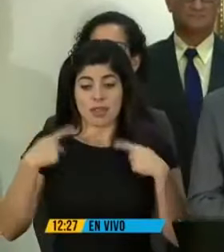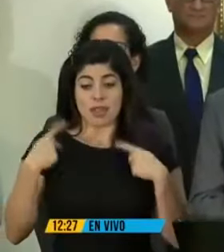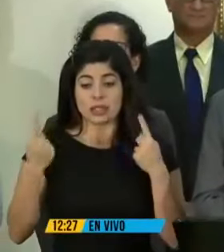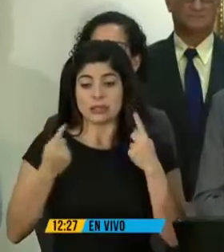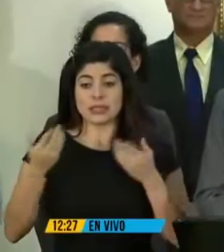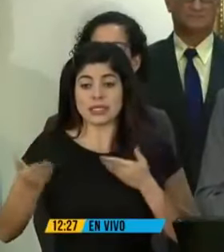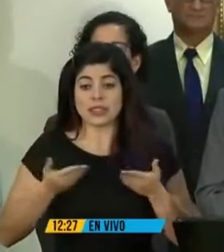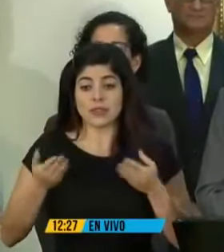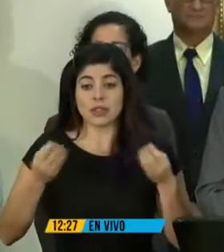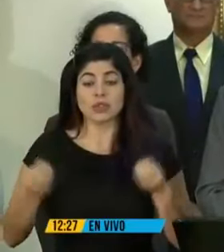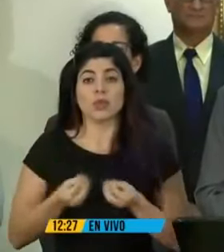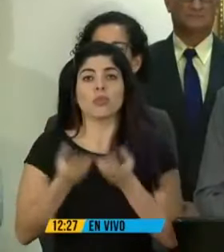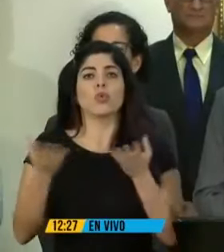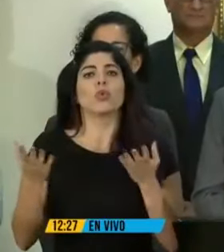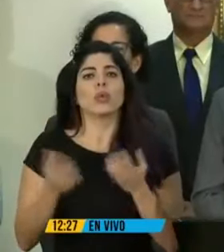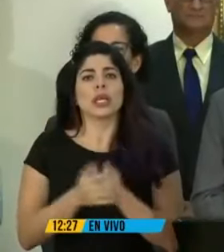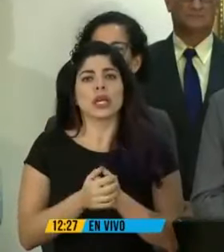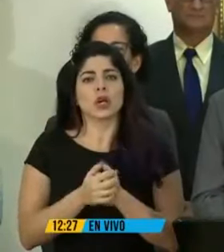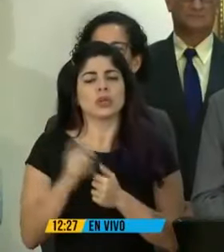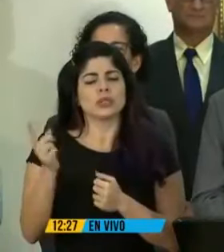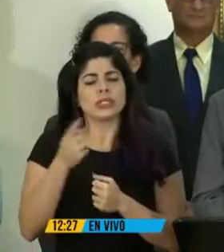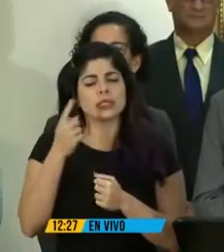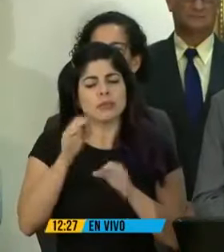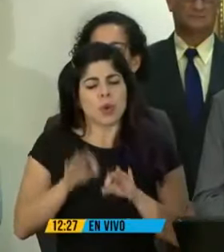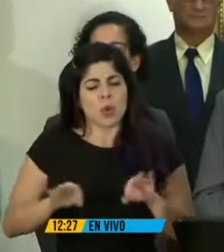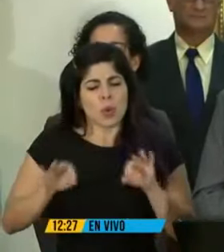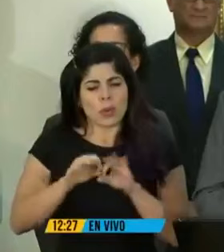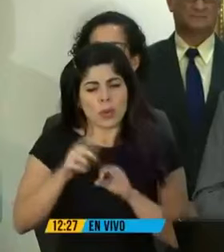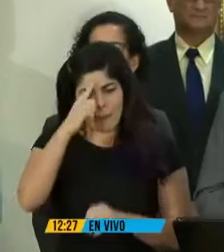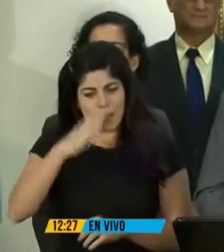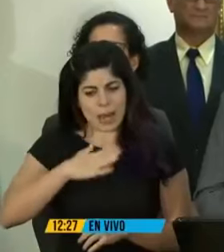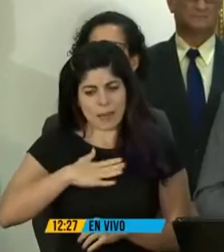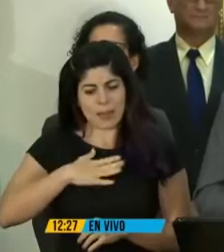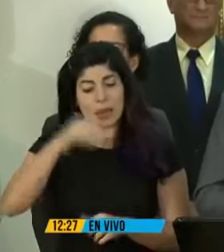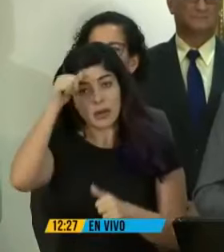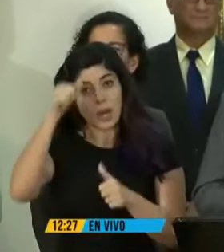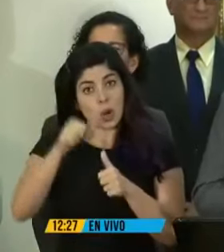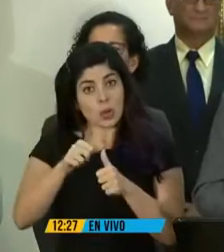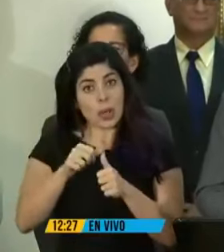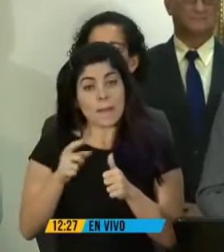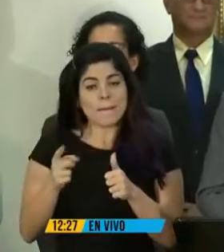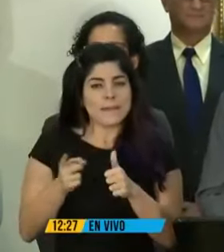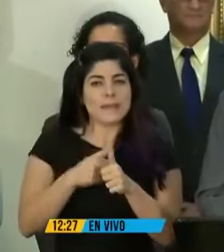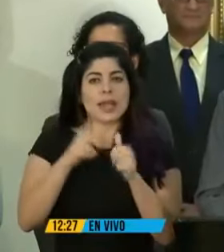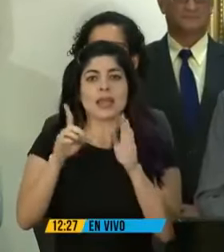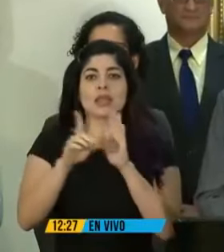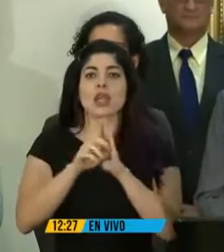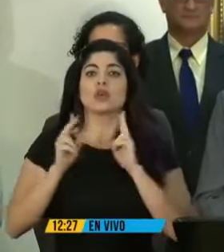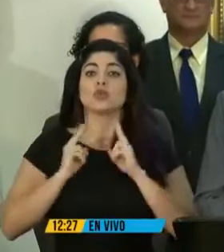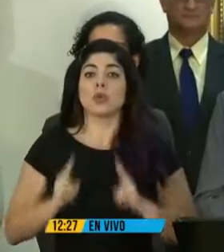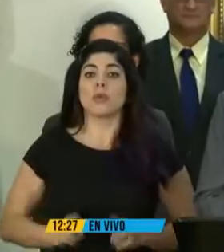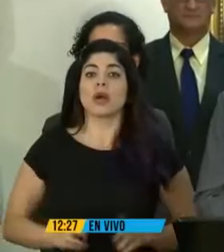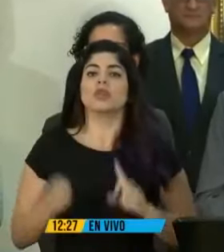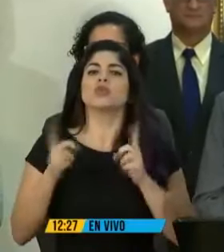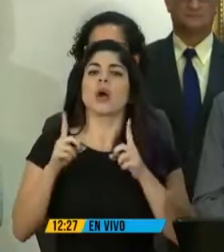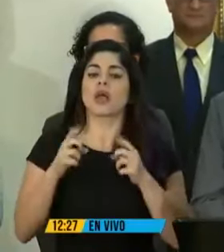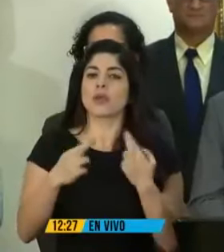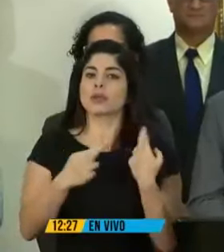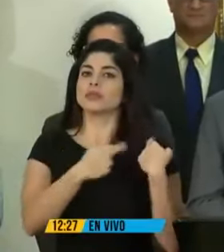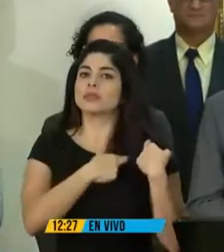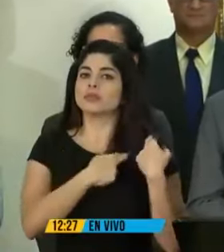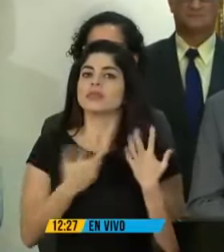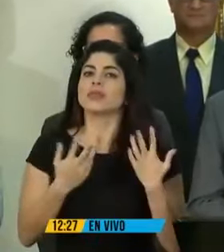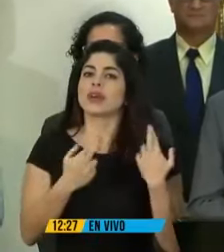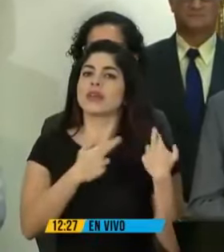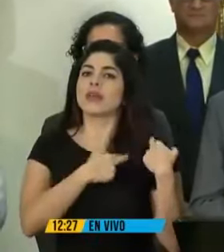público, ha sido importante para mí recordar que el primer derecho humano es un deber, el deber